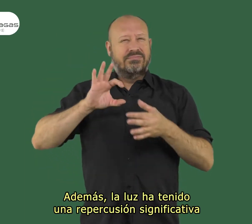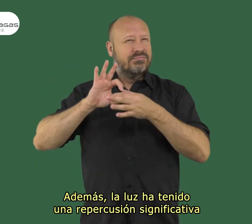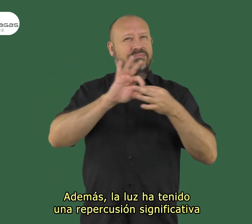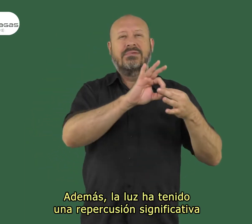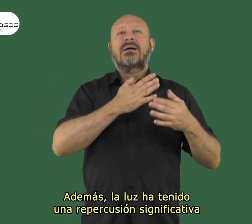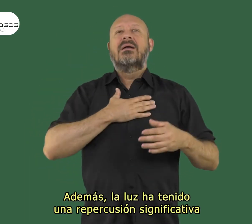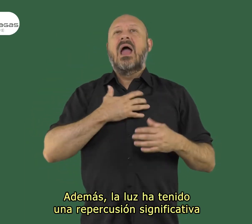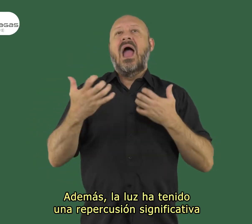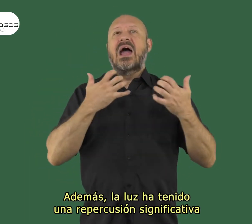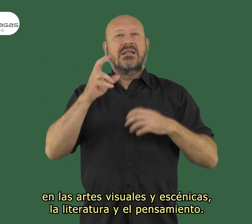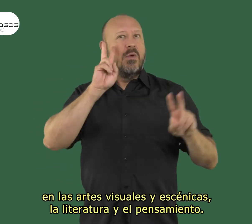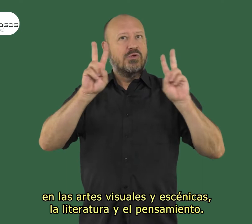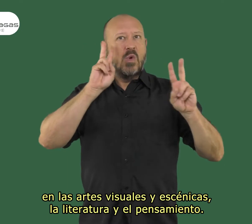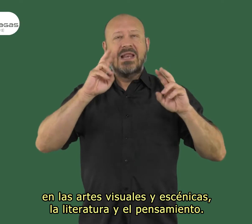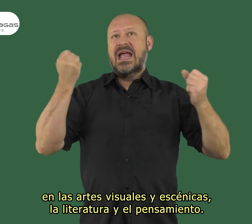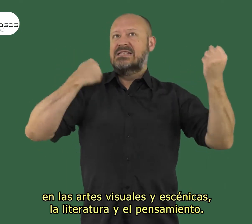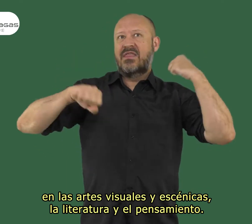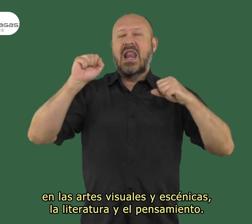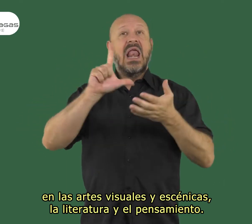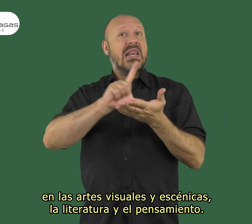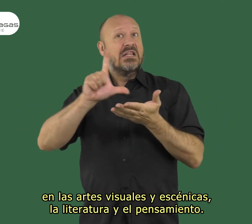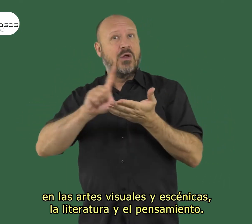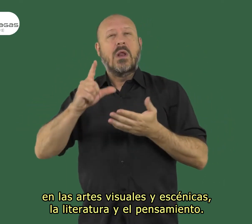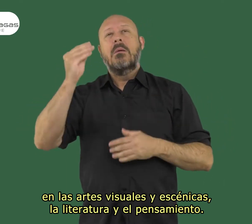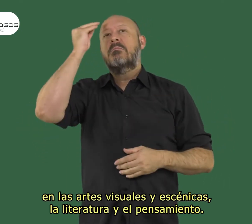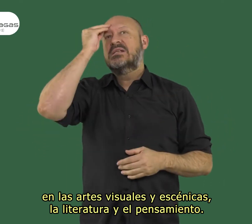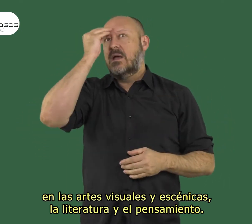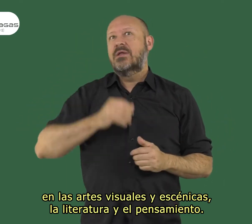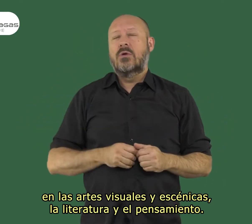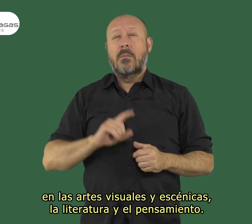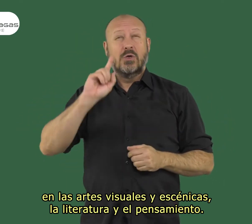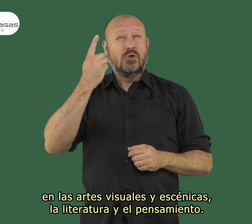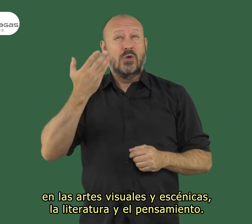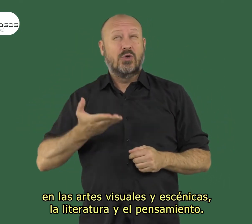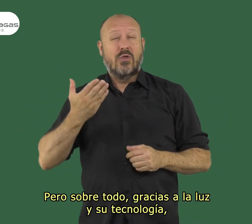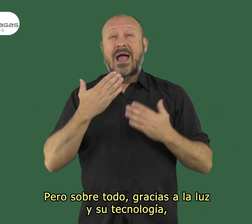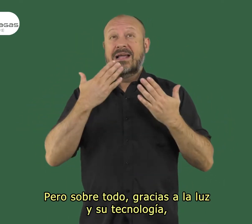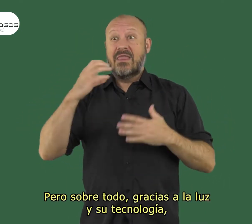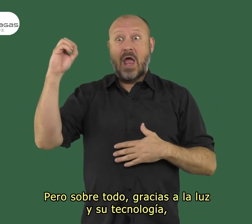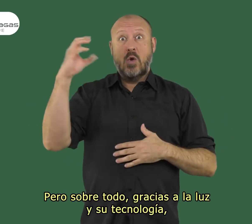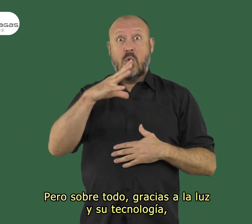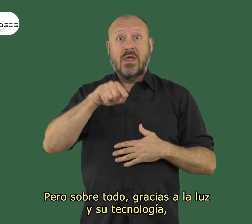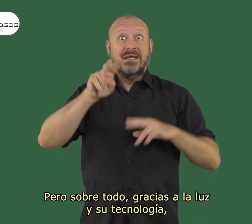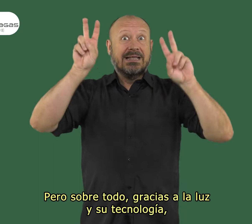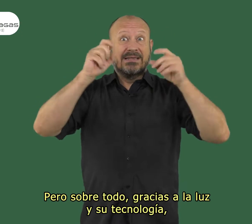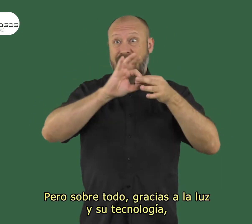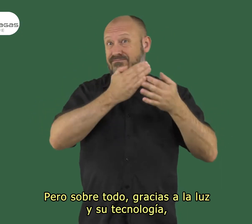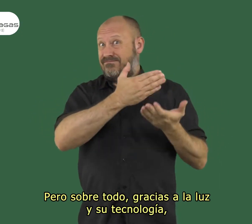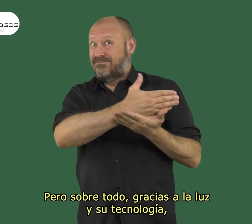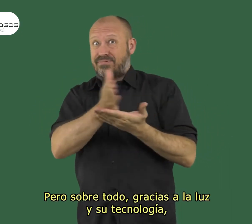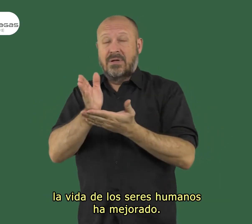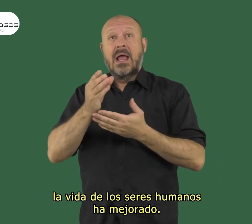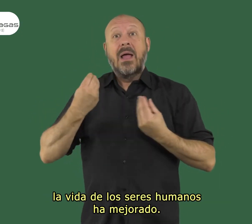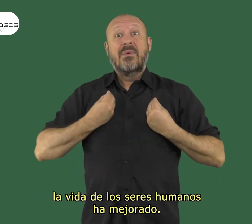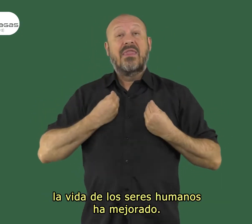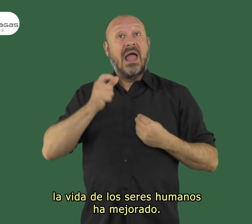una repercusión significativa en las artes visuales y escénicas, la literatura y el pensamiento. Pero sobre todo, gracias a la luz y su